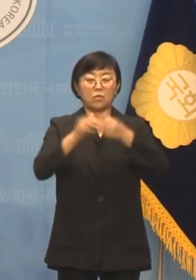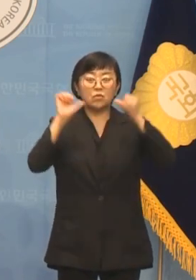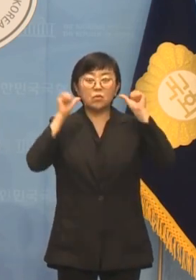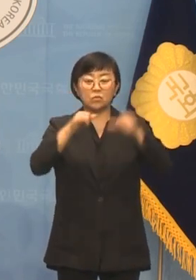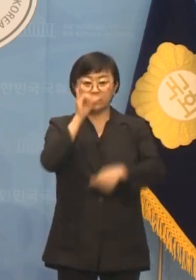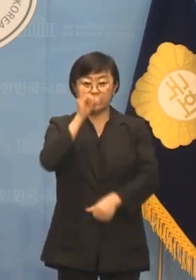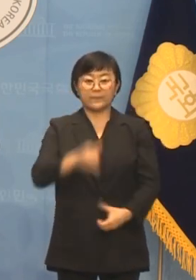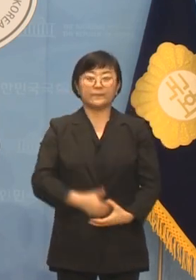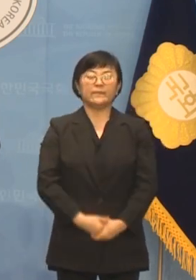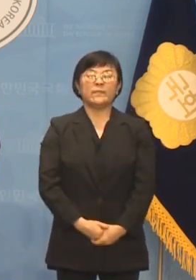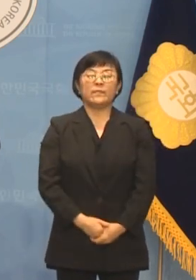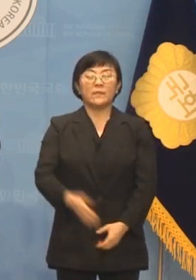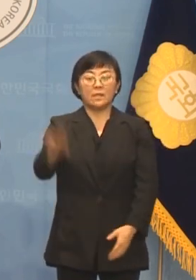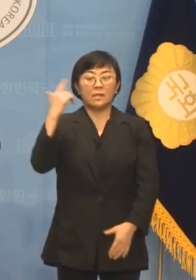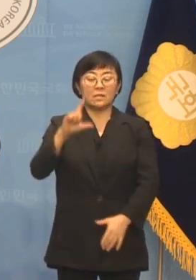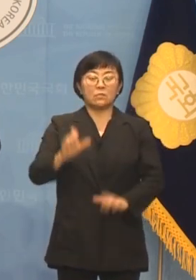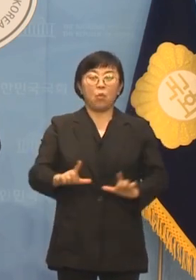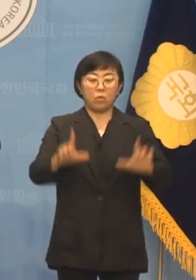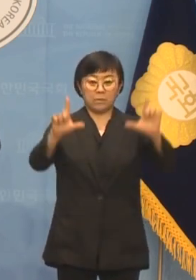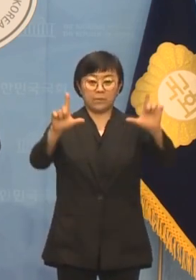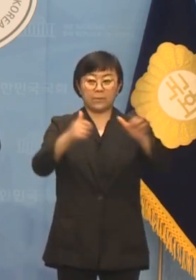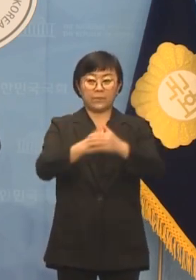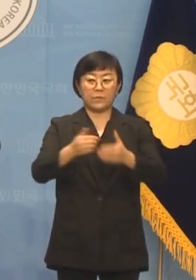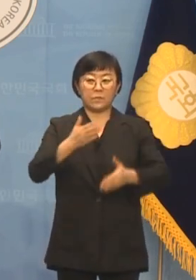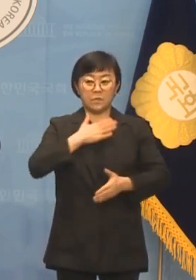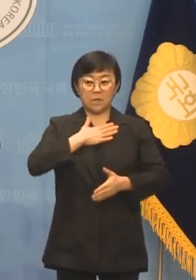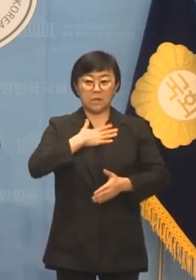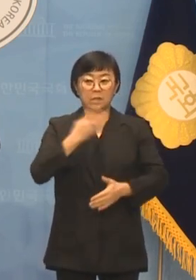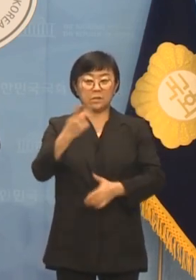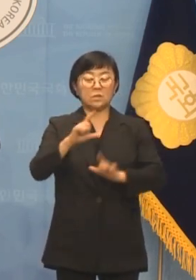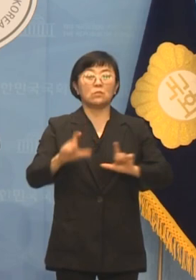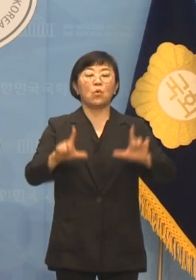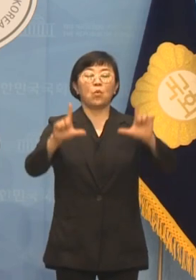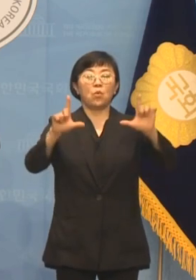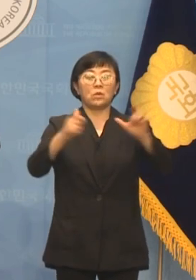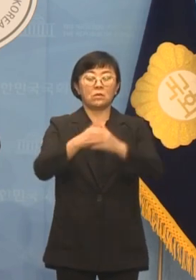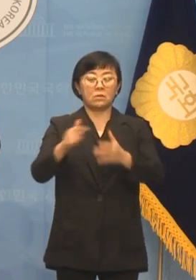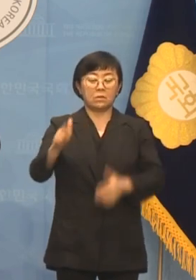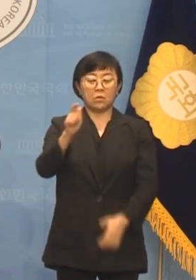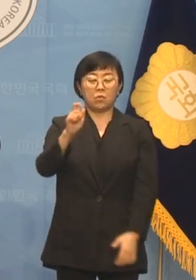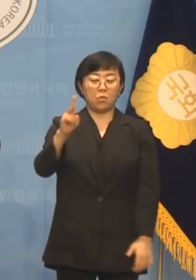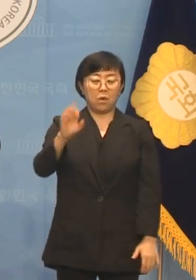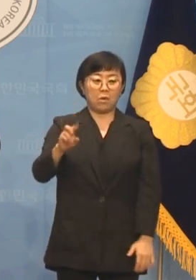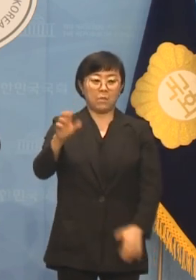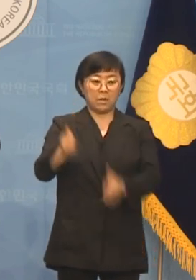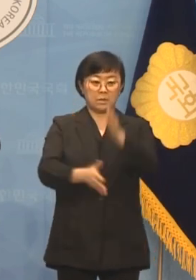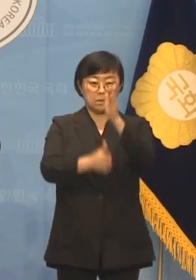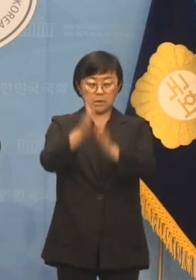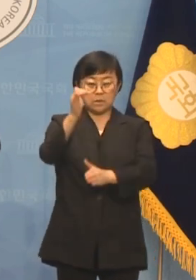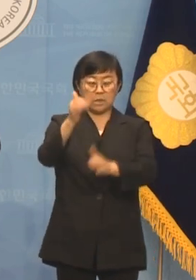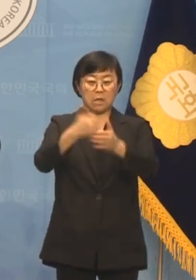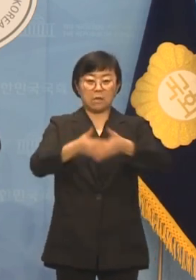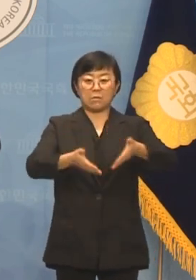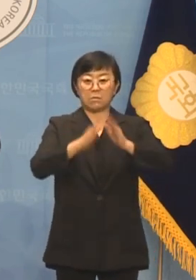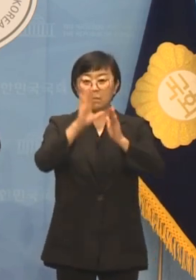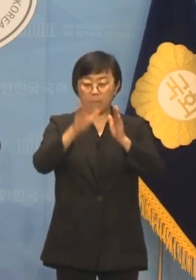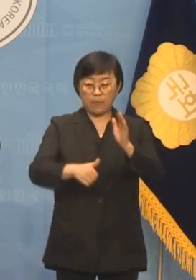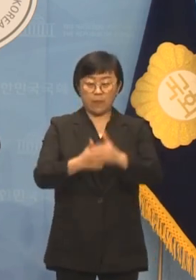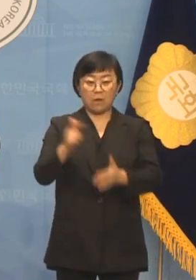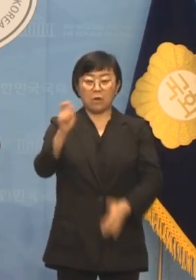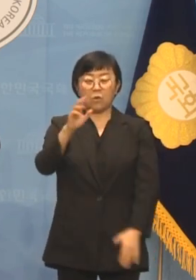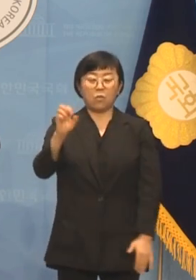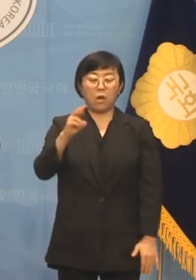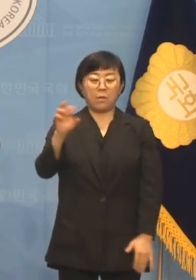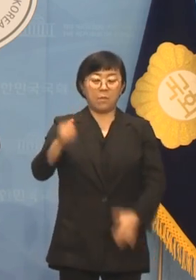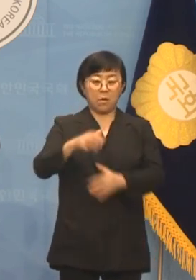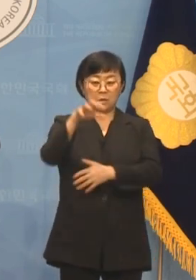조롱하더니 지난 15일에는 제가 2015년 광명시장 재임 시절에 건립한